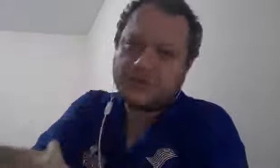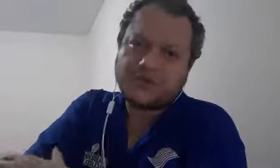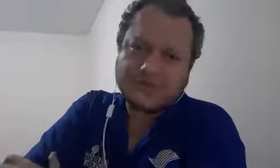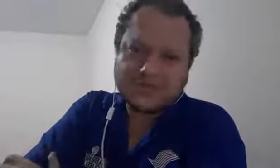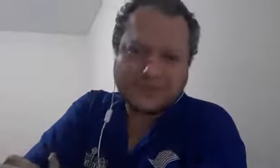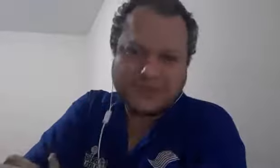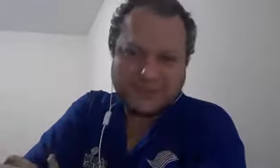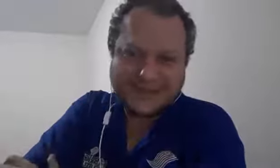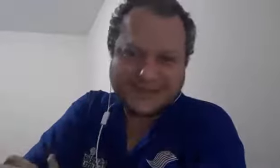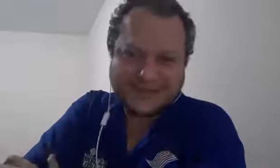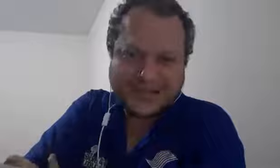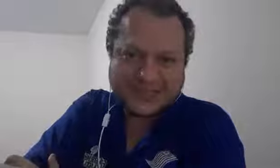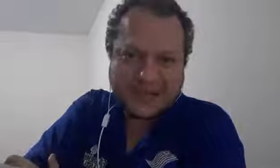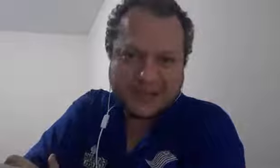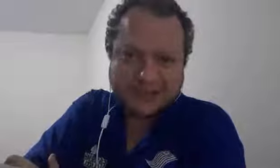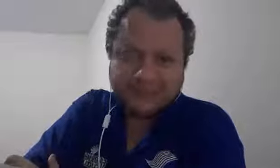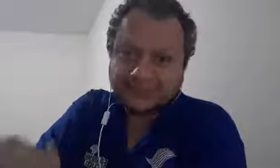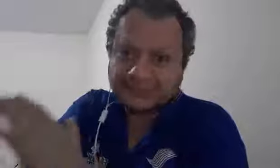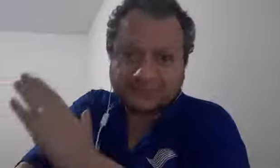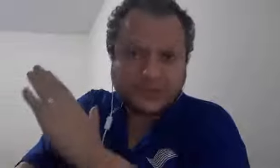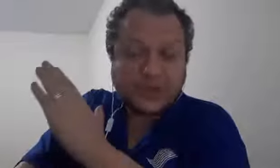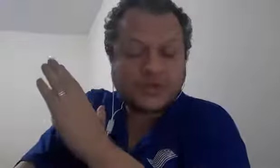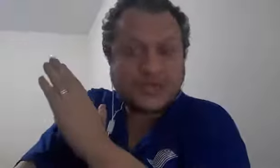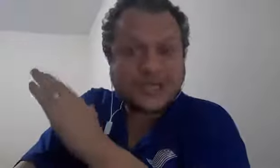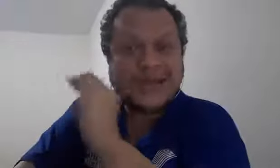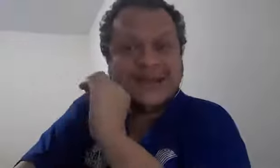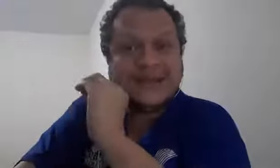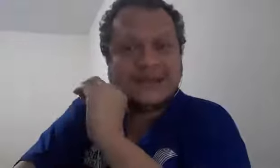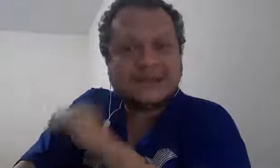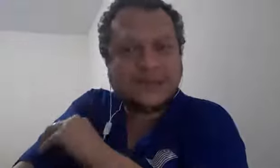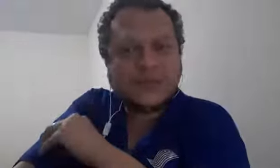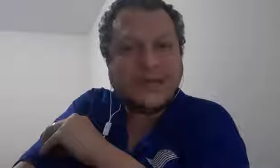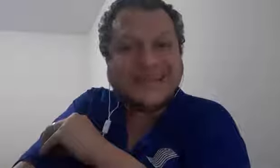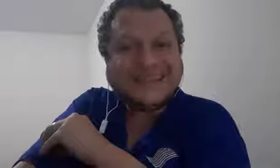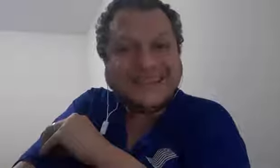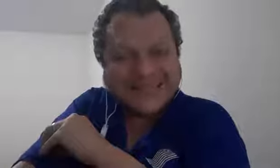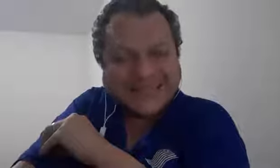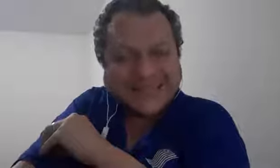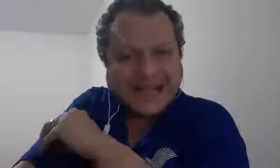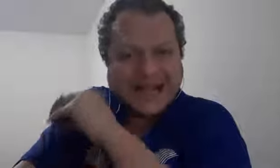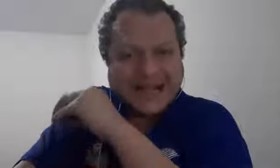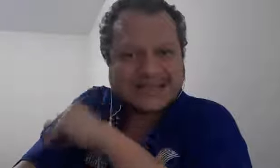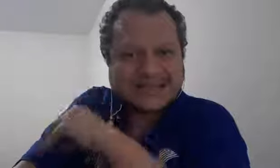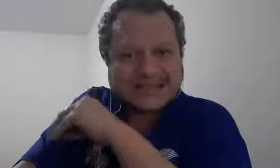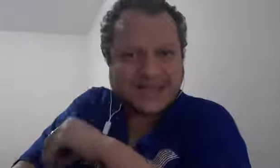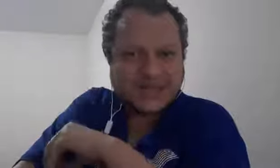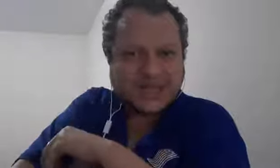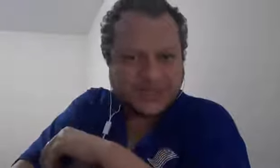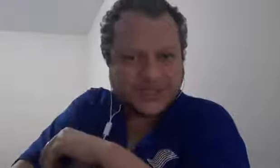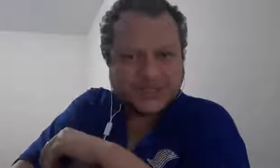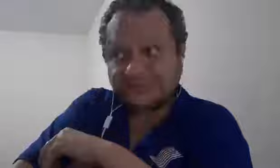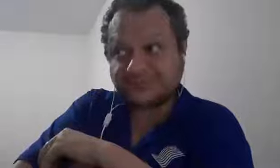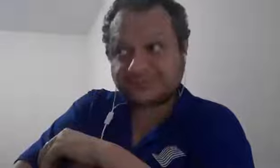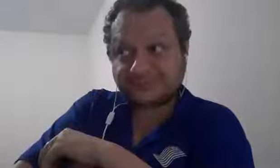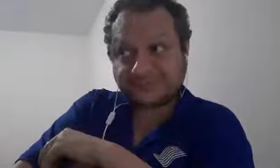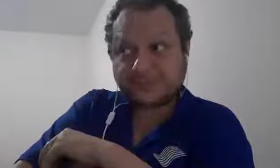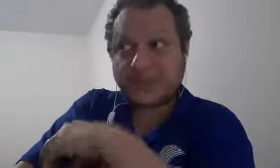Todos precisam estar presentes nessa live do dia, então, 30 às 7 da noite. Tô